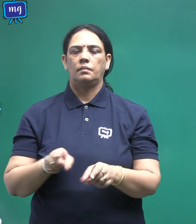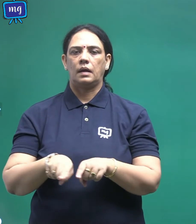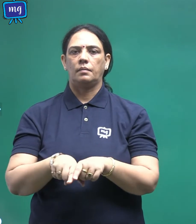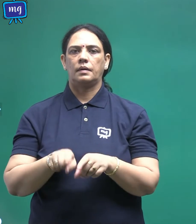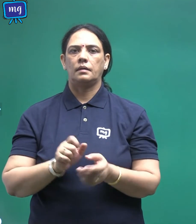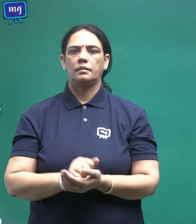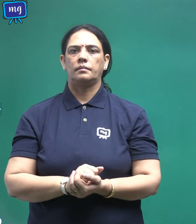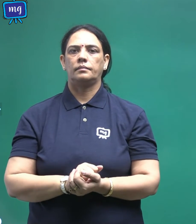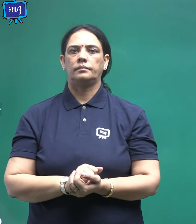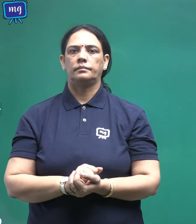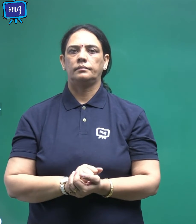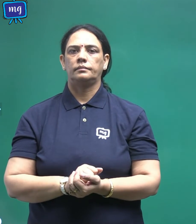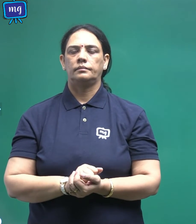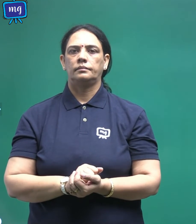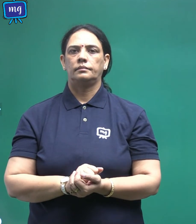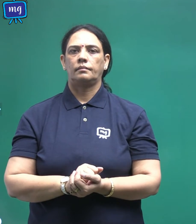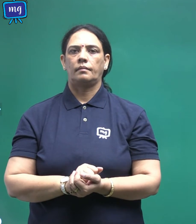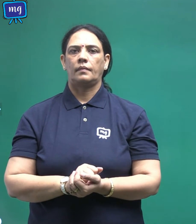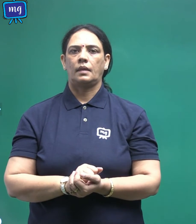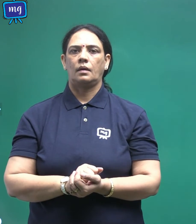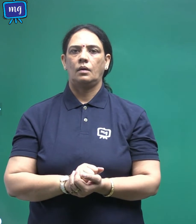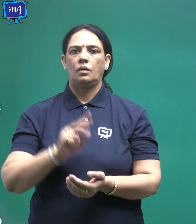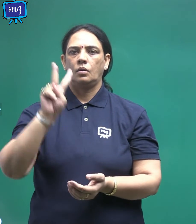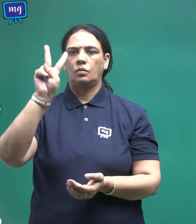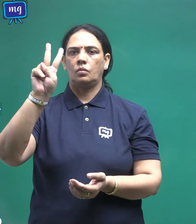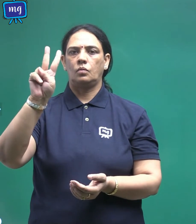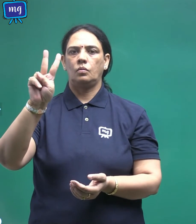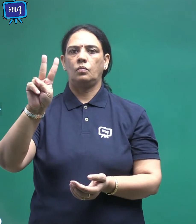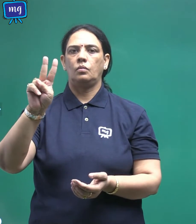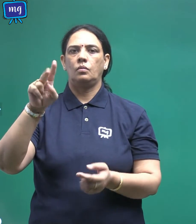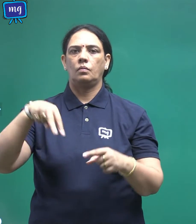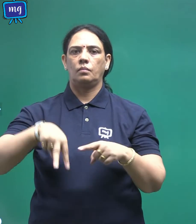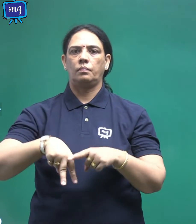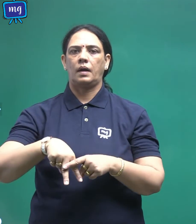बराबर 2 पाई आर स्क्वायर